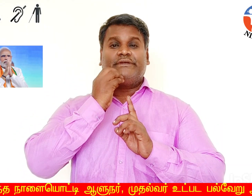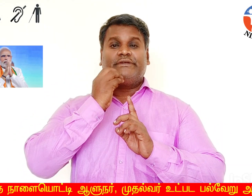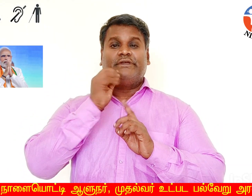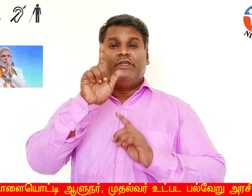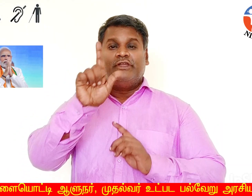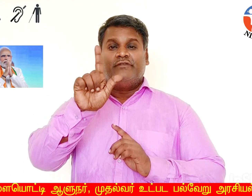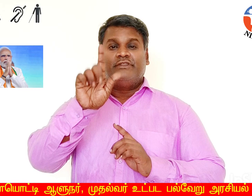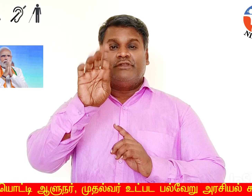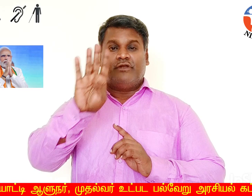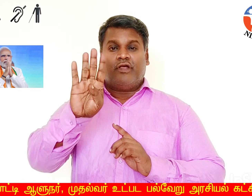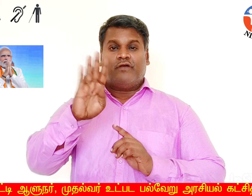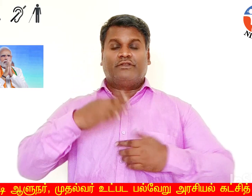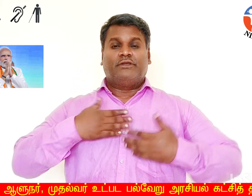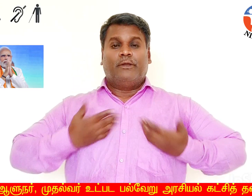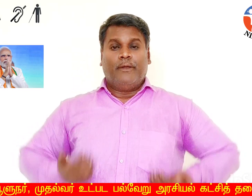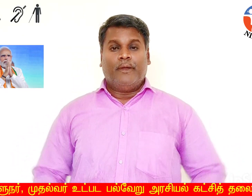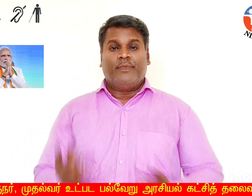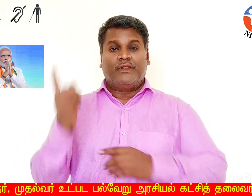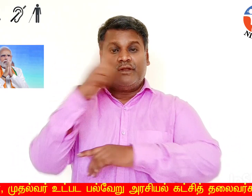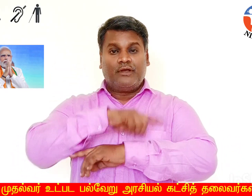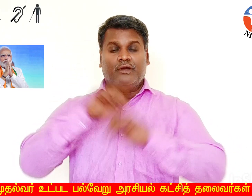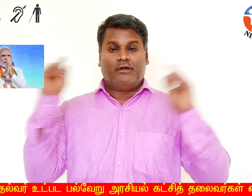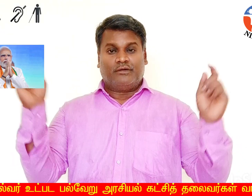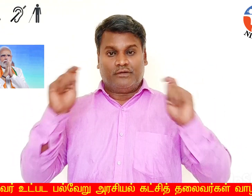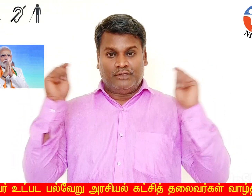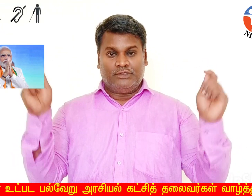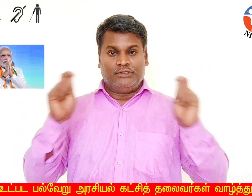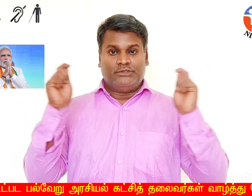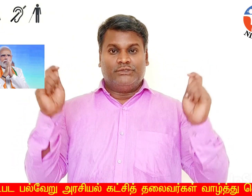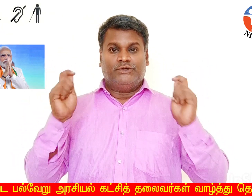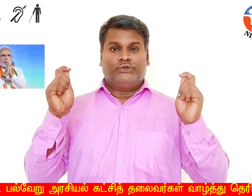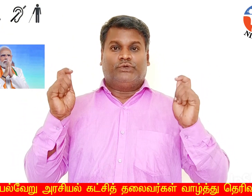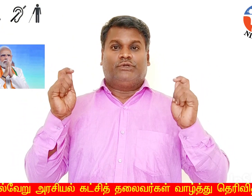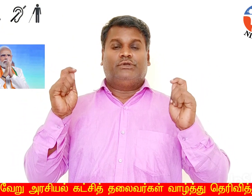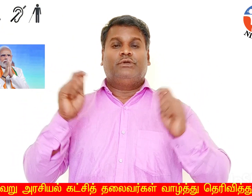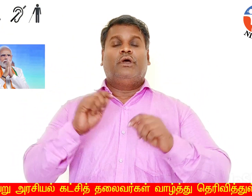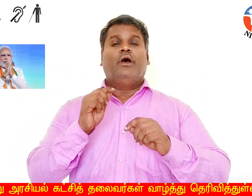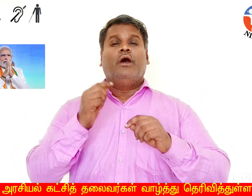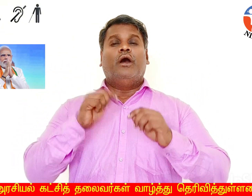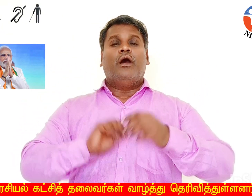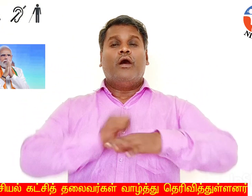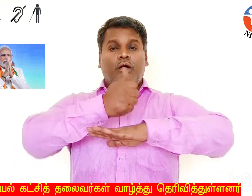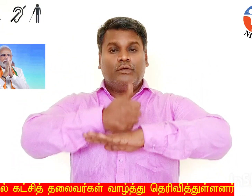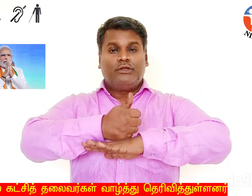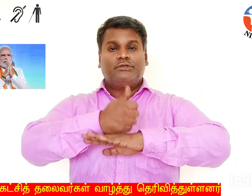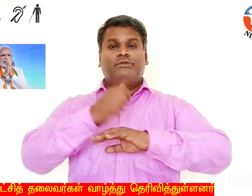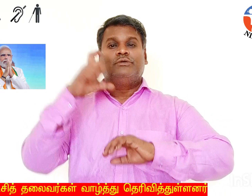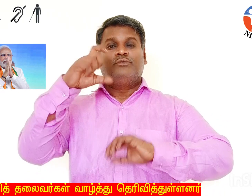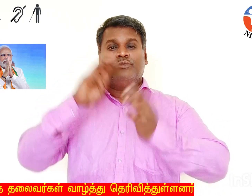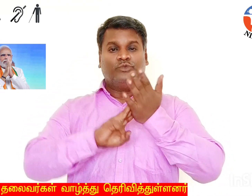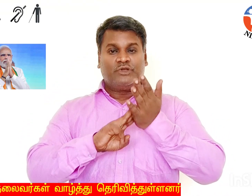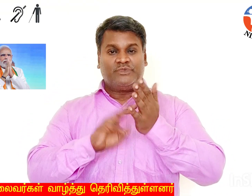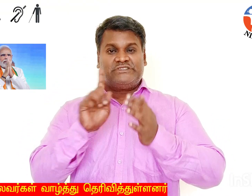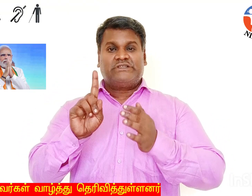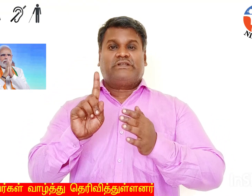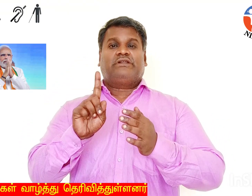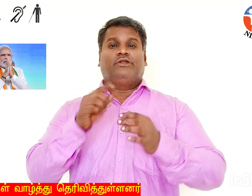பிரதமர் மோடியின் 74வது பிறந்த நாளையொட்டி ஆளுநர், முதல்வர் உட்பட பல்வேறு அரசியல் கட்சி தலைவர்கள் வாழ்த்து